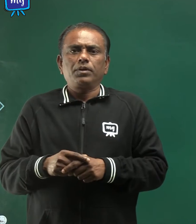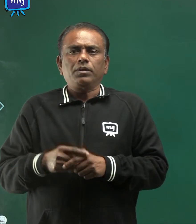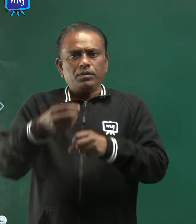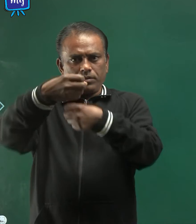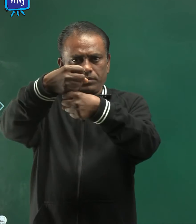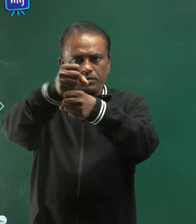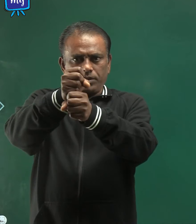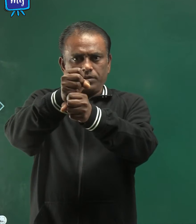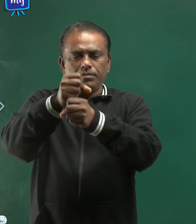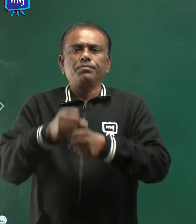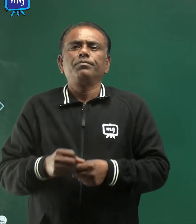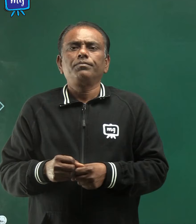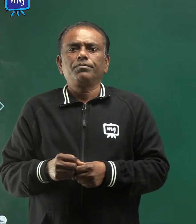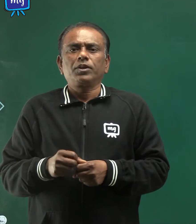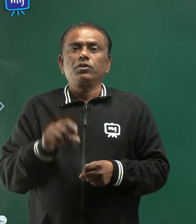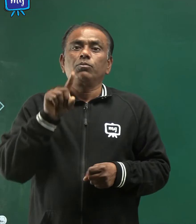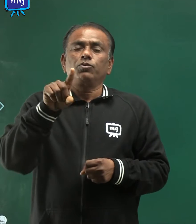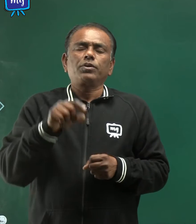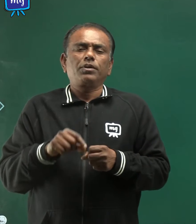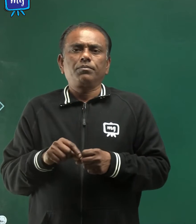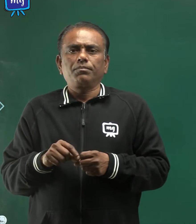रचना जब उसकी